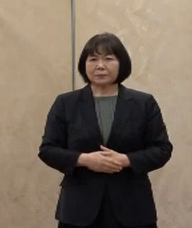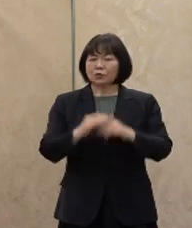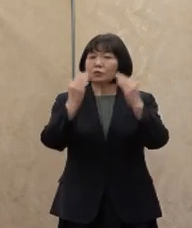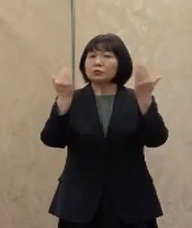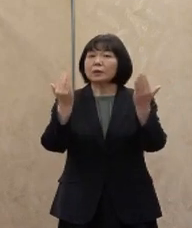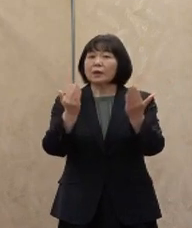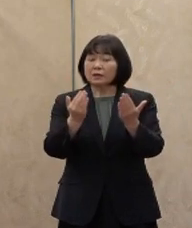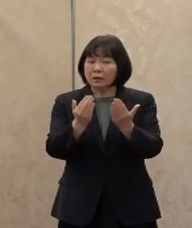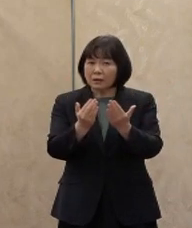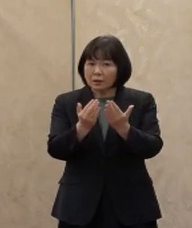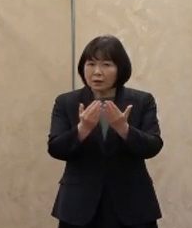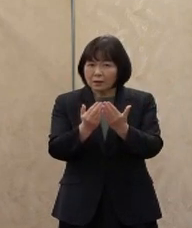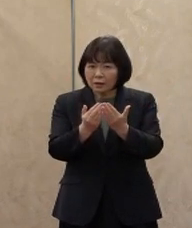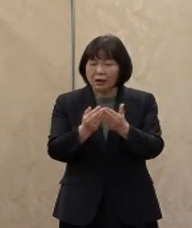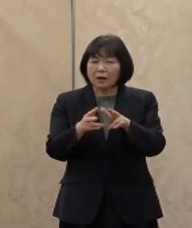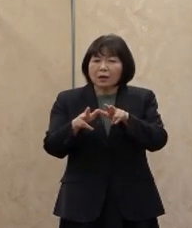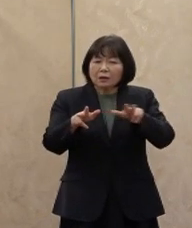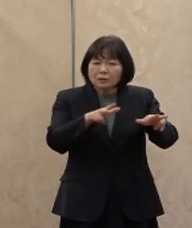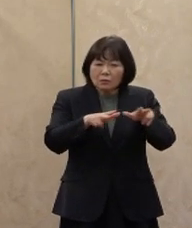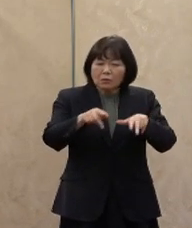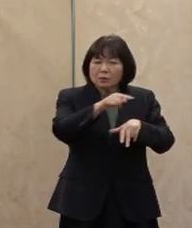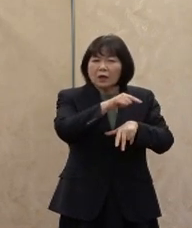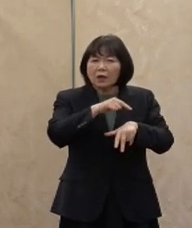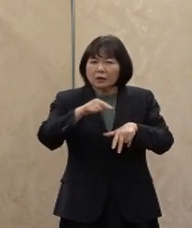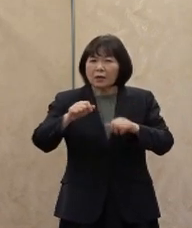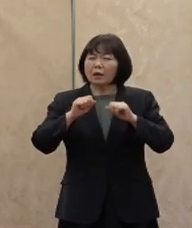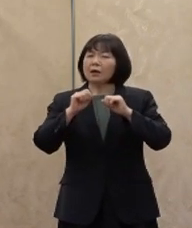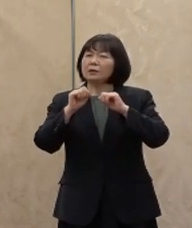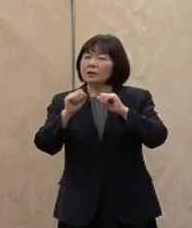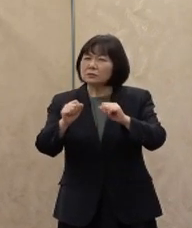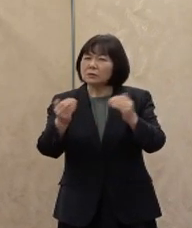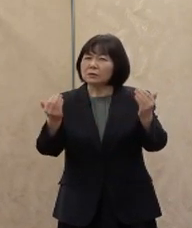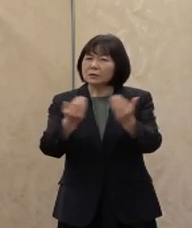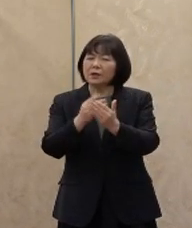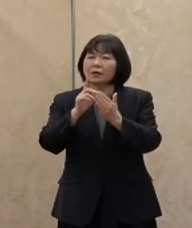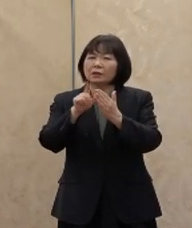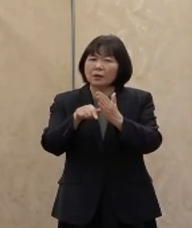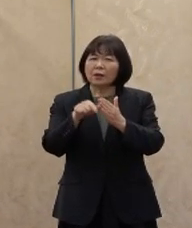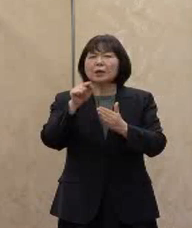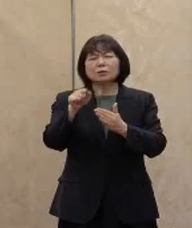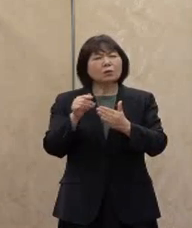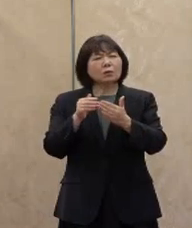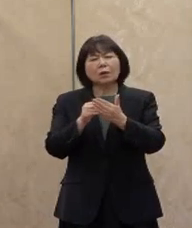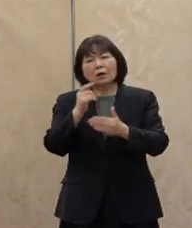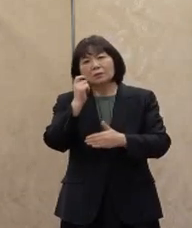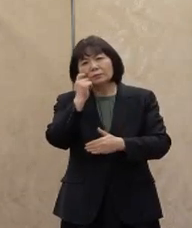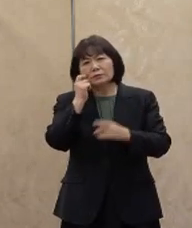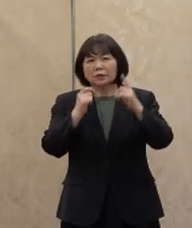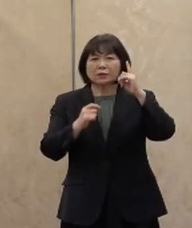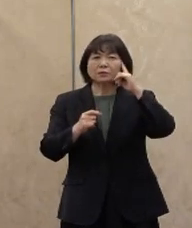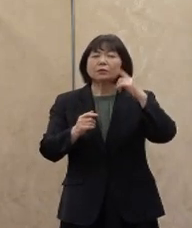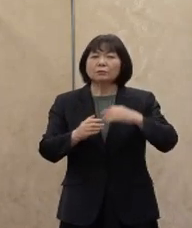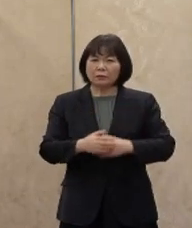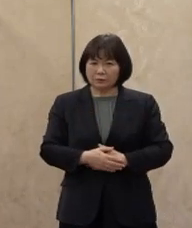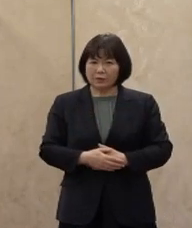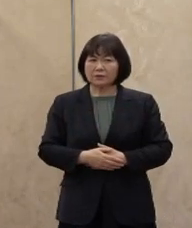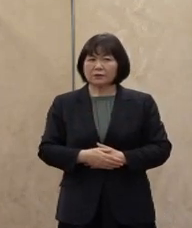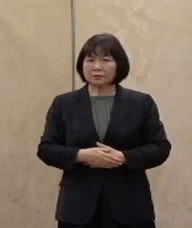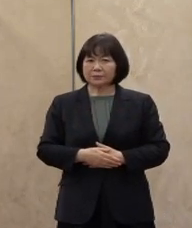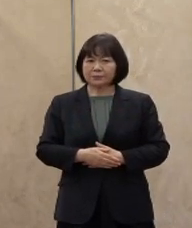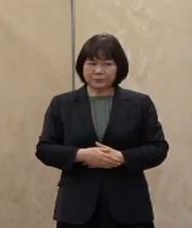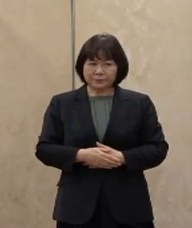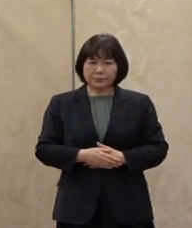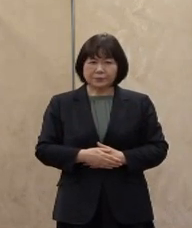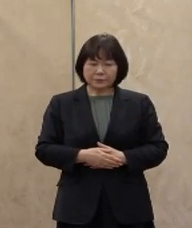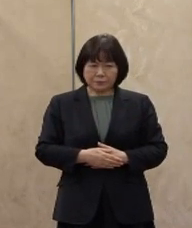全てがこう自治体で、やるとなればそこはもう難しいのかなとというふうには なります